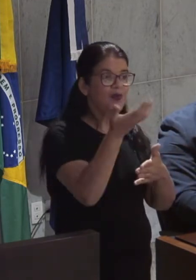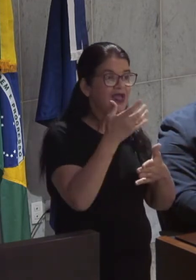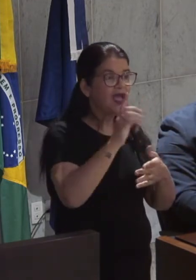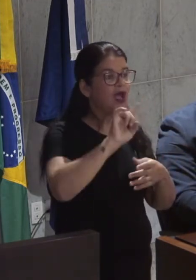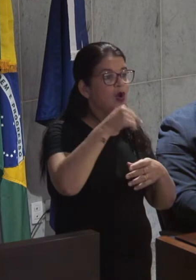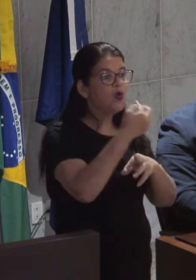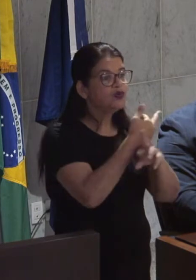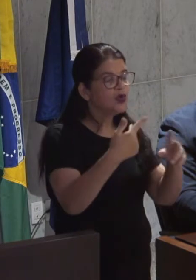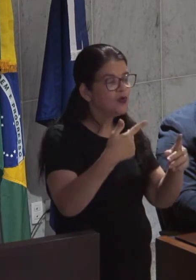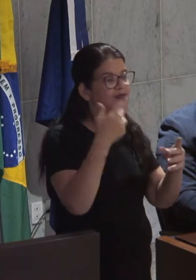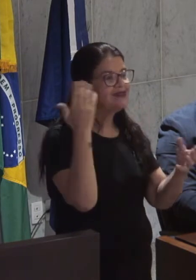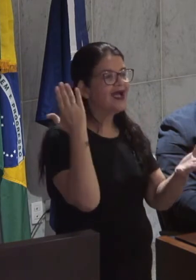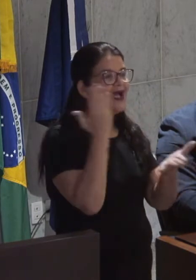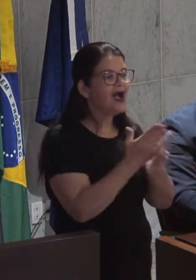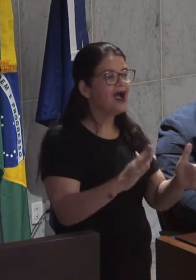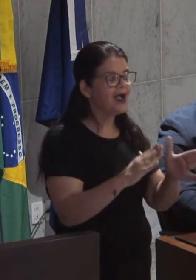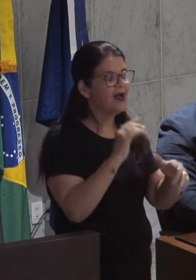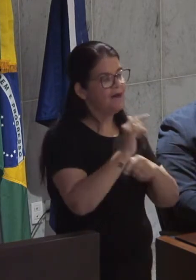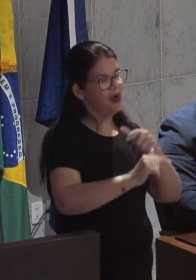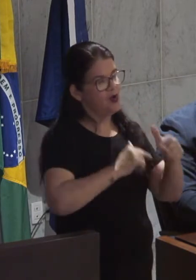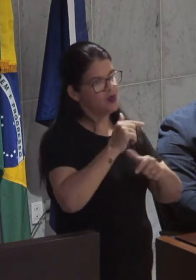acabar com o serviço público.